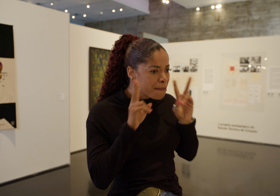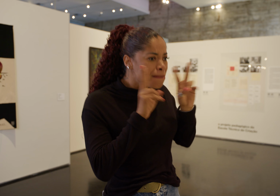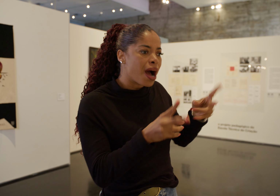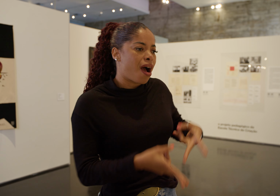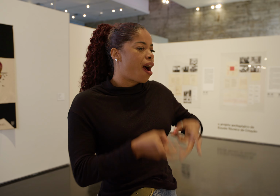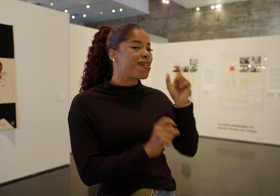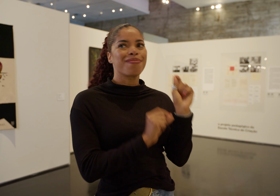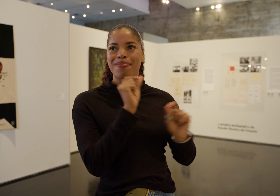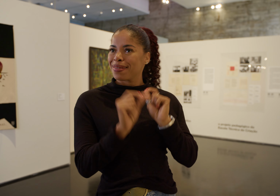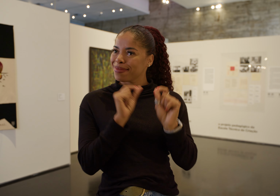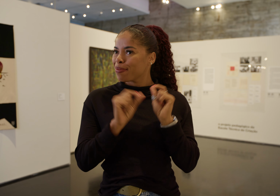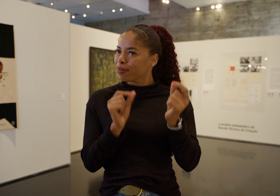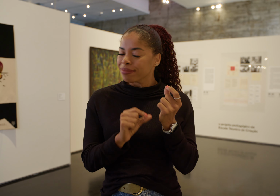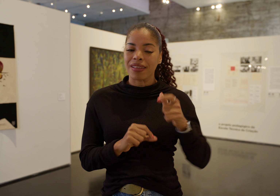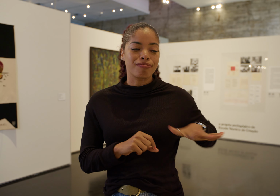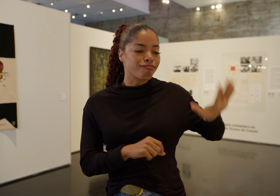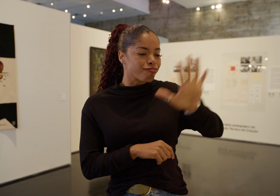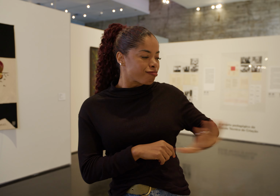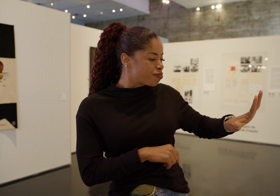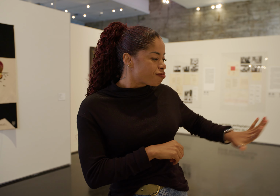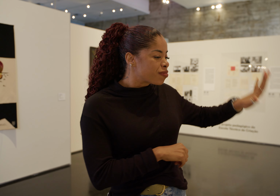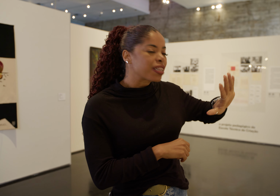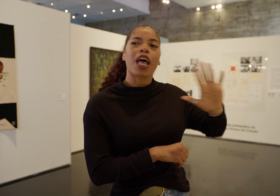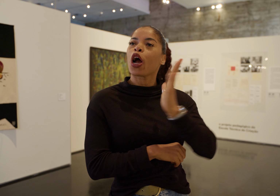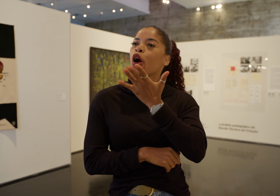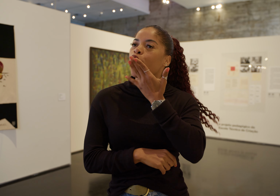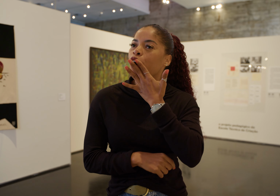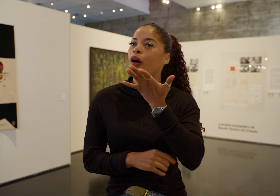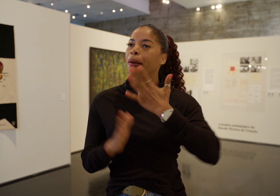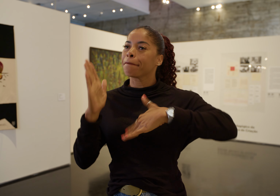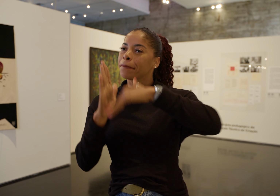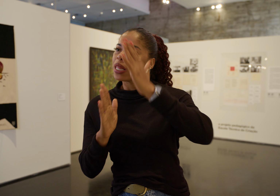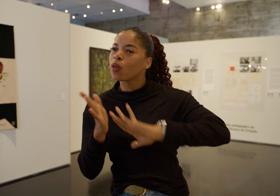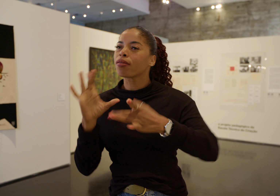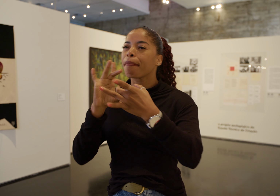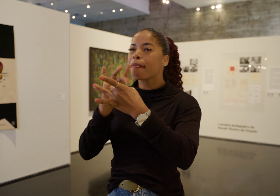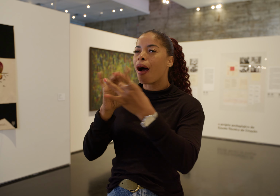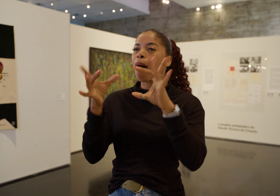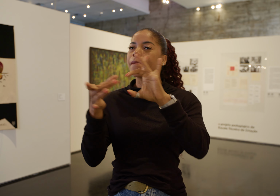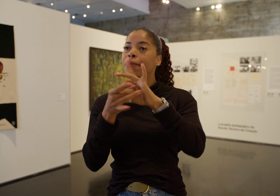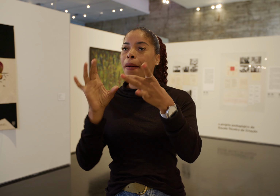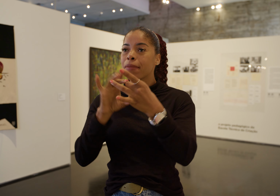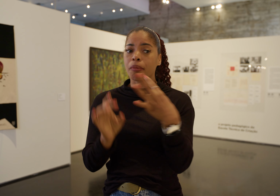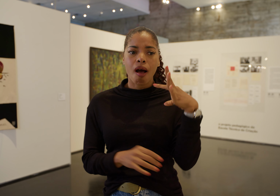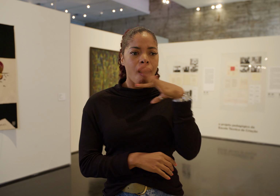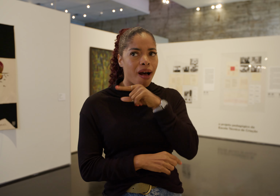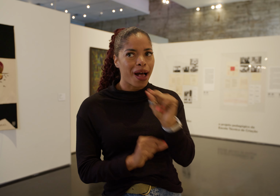Acho que de cara a gente consegue perceber relações entre as formas e cores dessas peças em relação às pinturas, por exemplo. É perceptível que